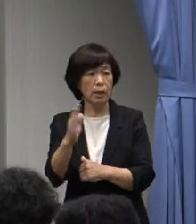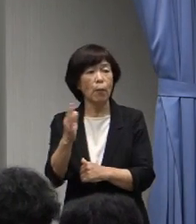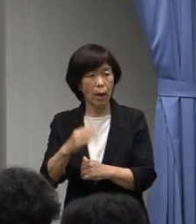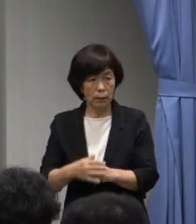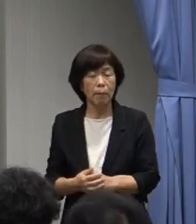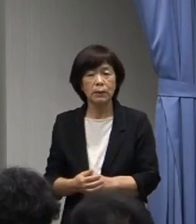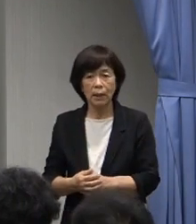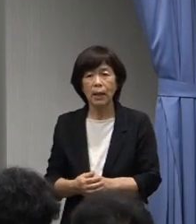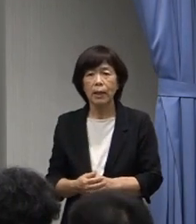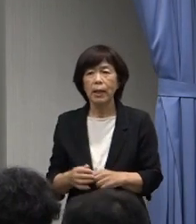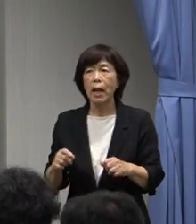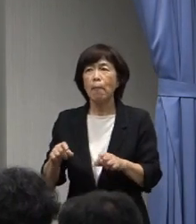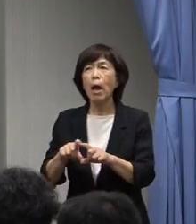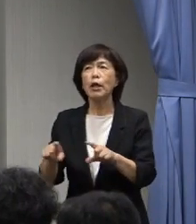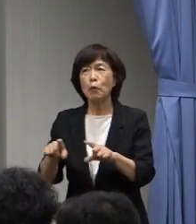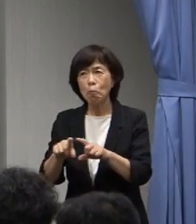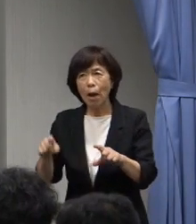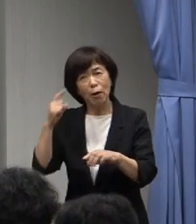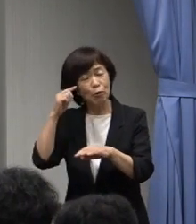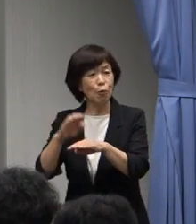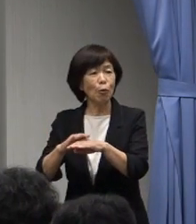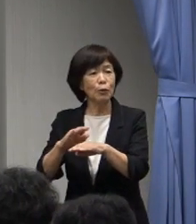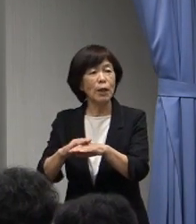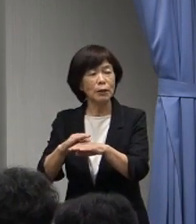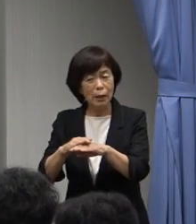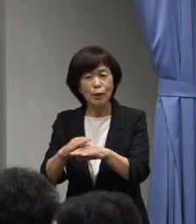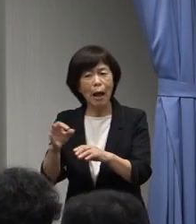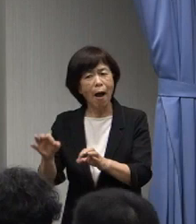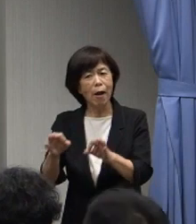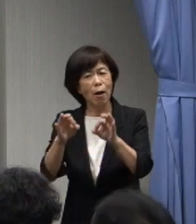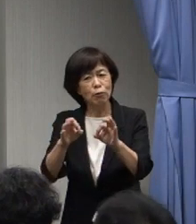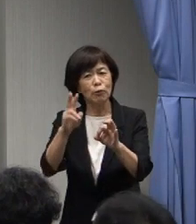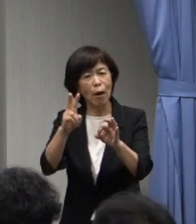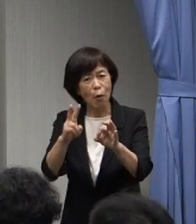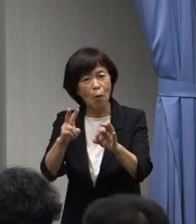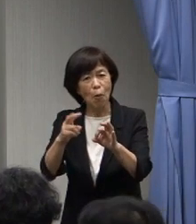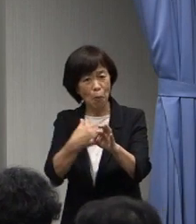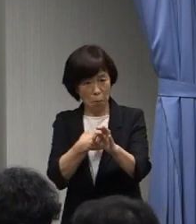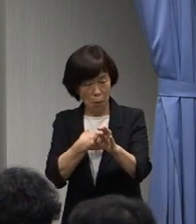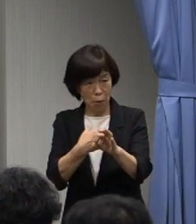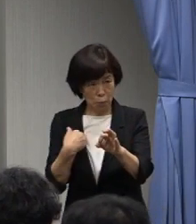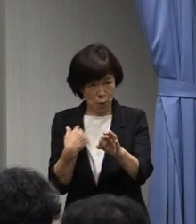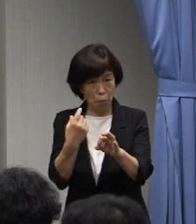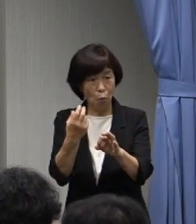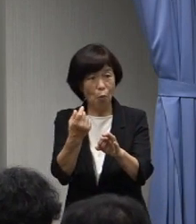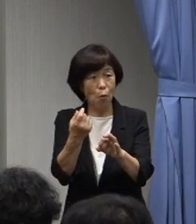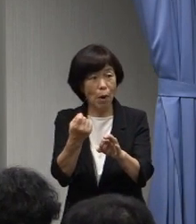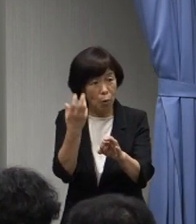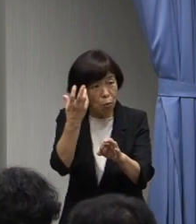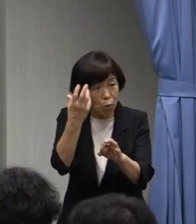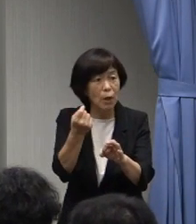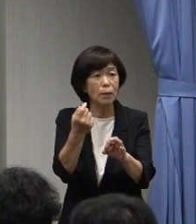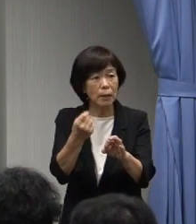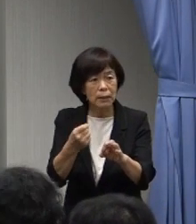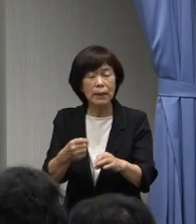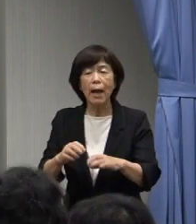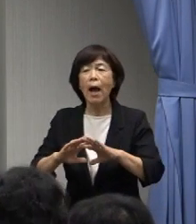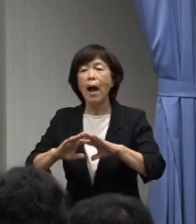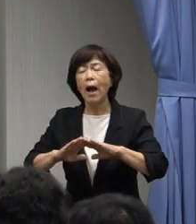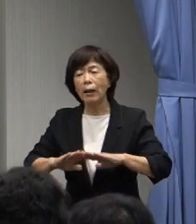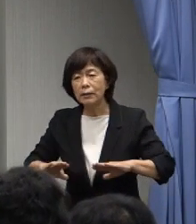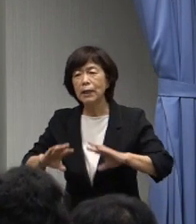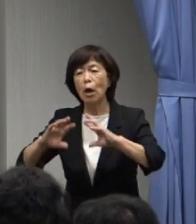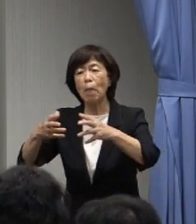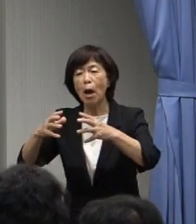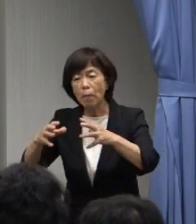ません。一般論としてやはりそこ上がる可能性があると思います。そしてやっぱり警備、安全な万博を実現する必要があるだろうということ